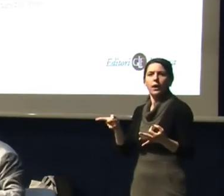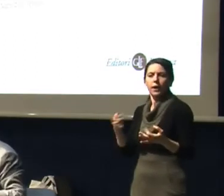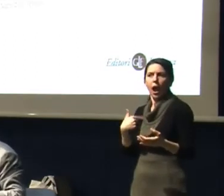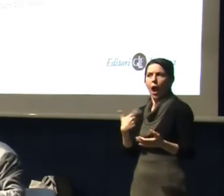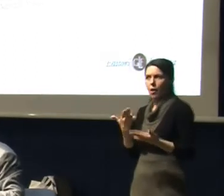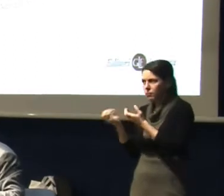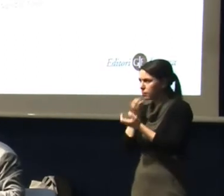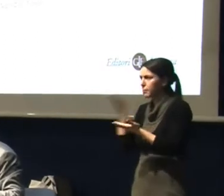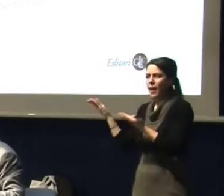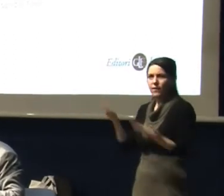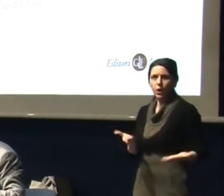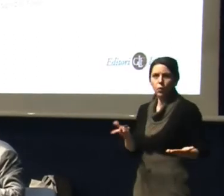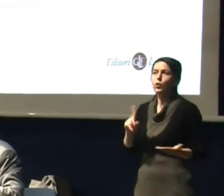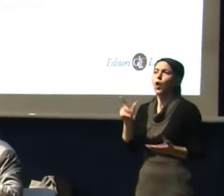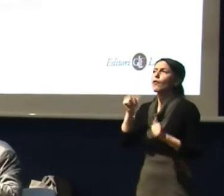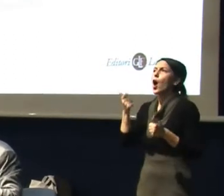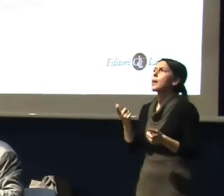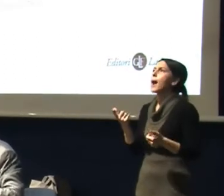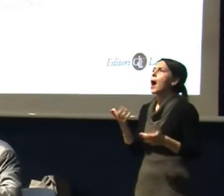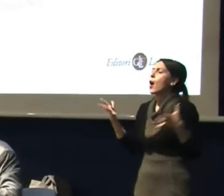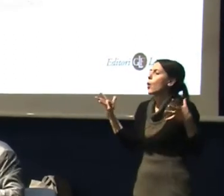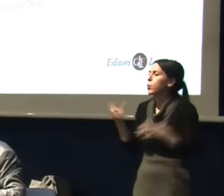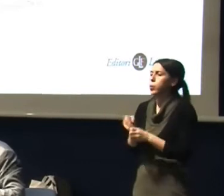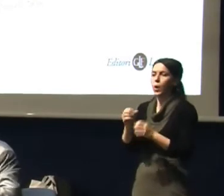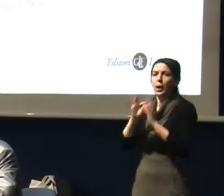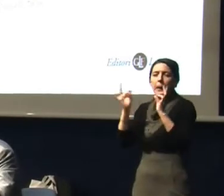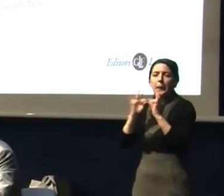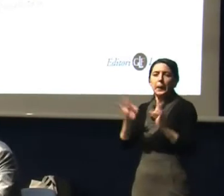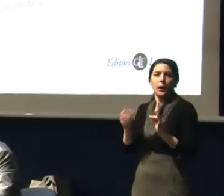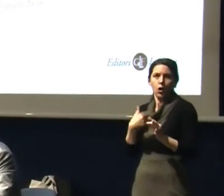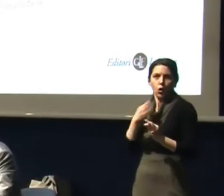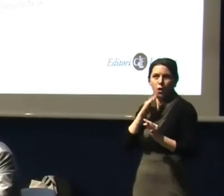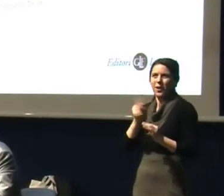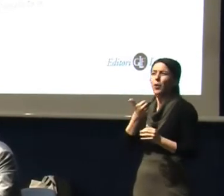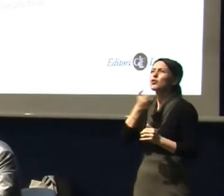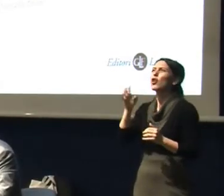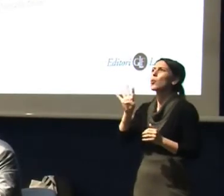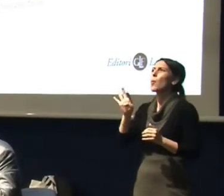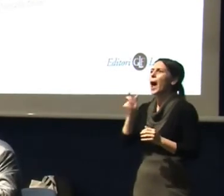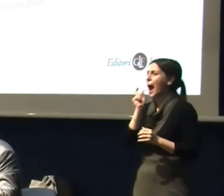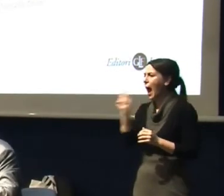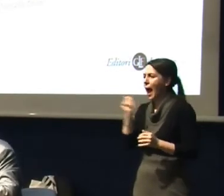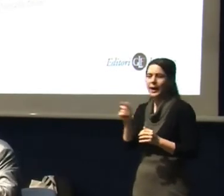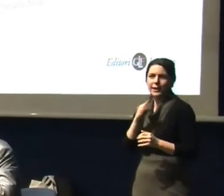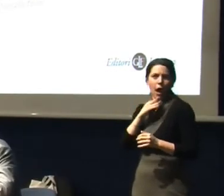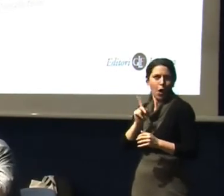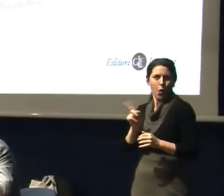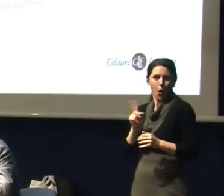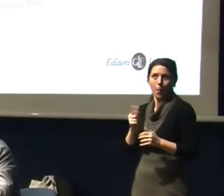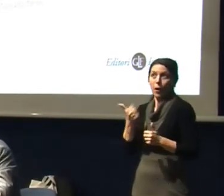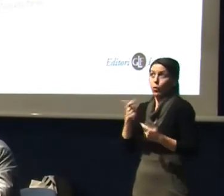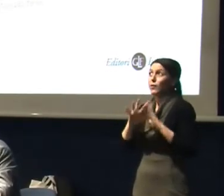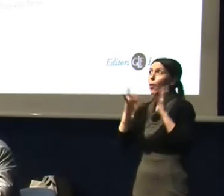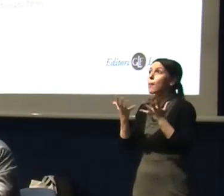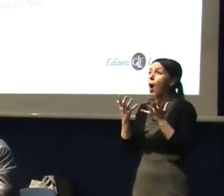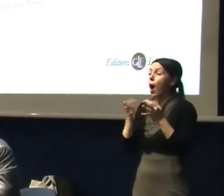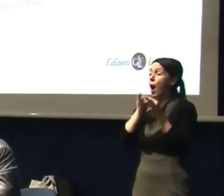a 140 caratteri perché il mondo non è solamente i 140 caratteri credo che